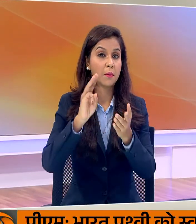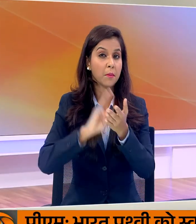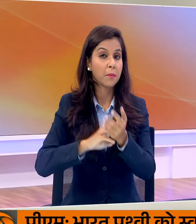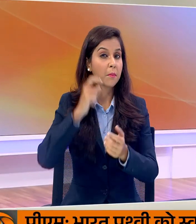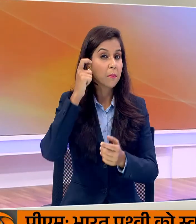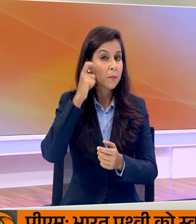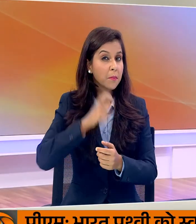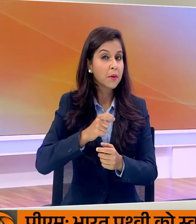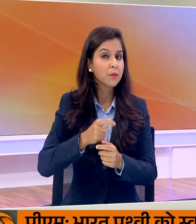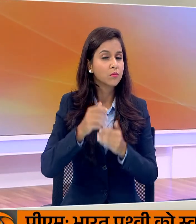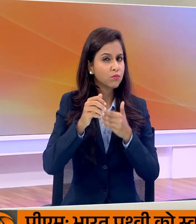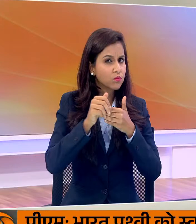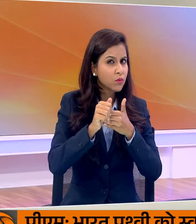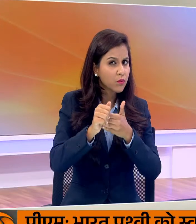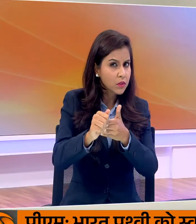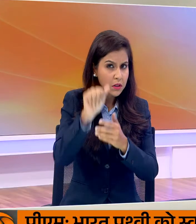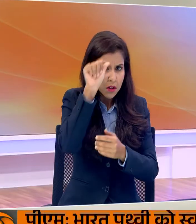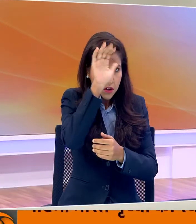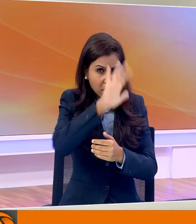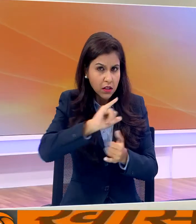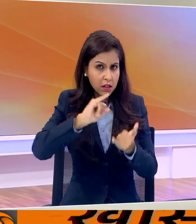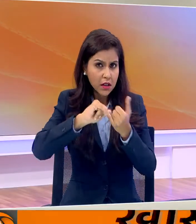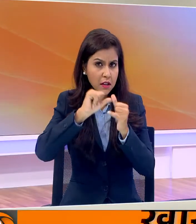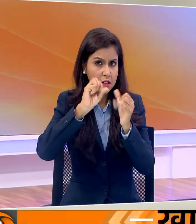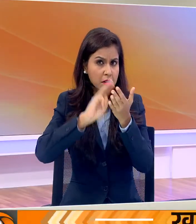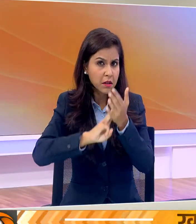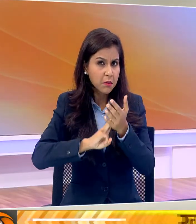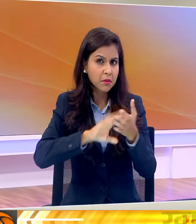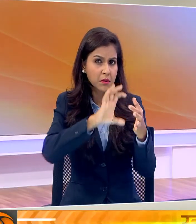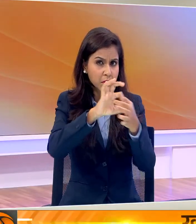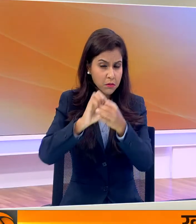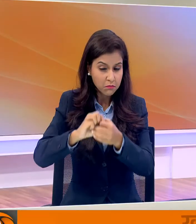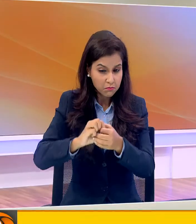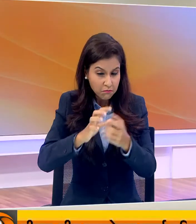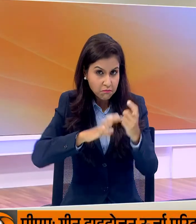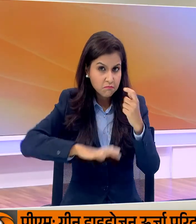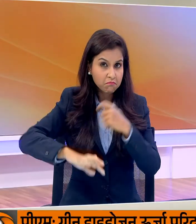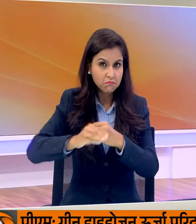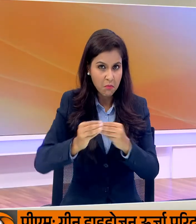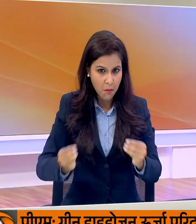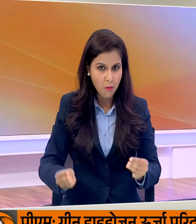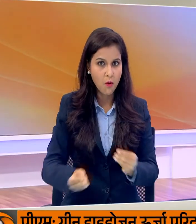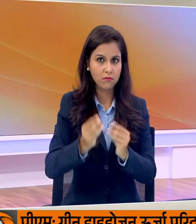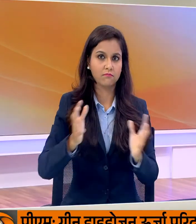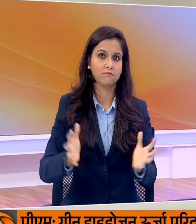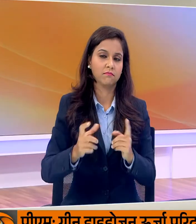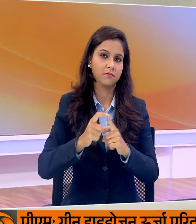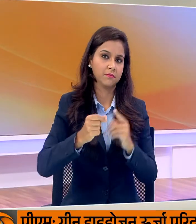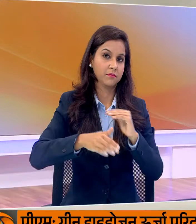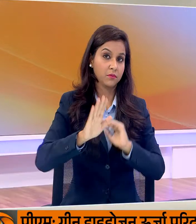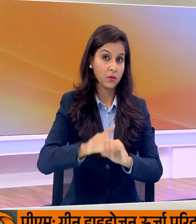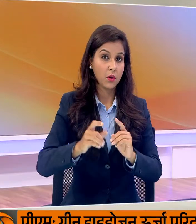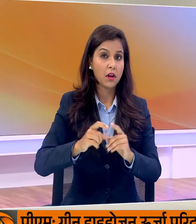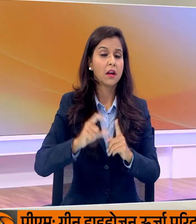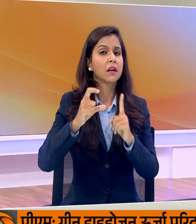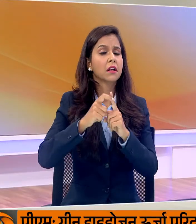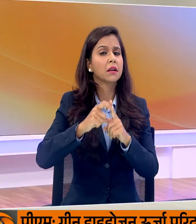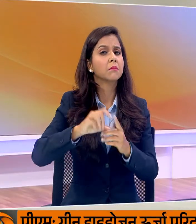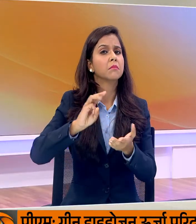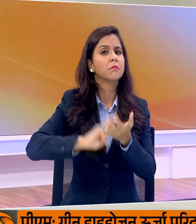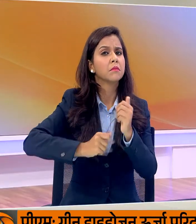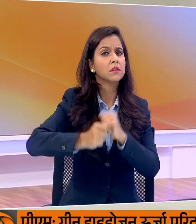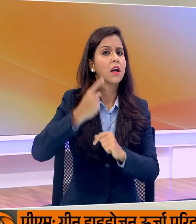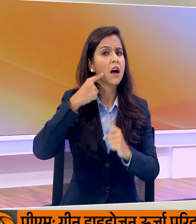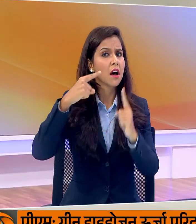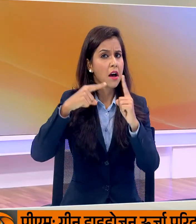प्रधानमंत्री नरेंद्र मोदी के नेतृत्व में देश सेमीकंडक्टर क्षेत्र में तेजी से आगे बढ़ रहा है। केंद्रीय इलेक्ट्रॉनिक और